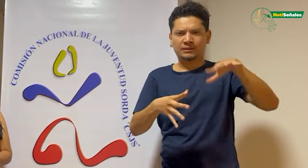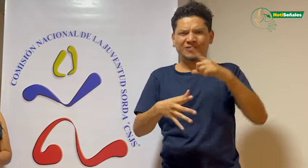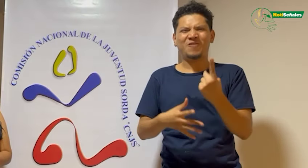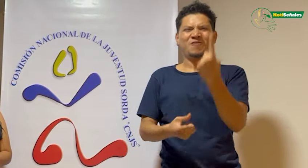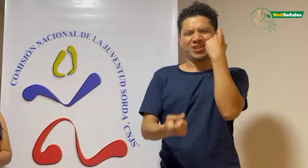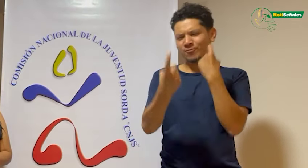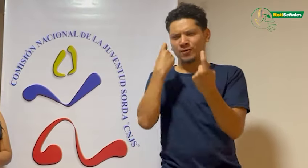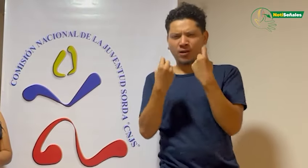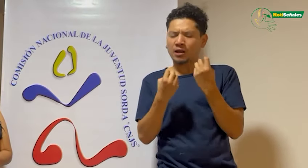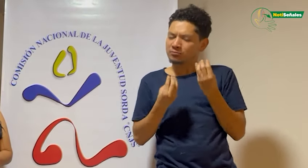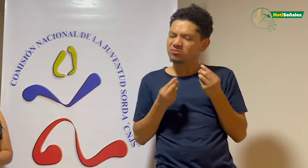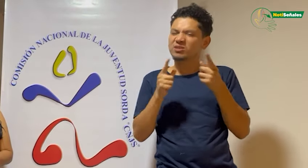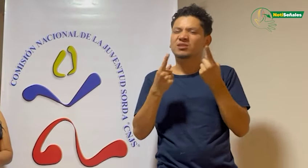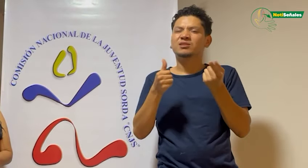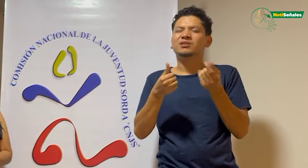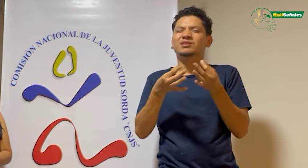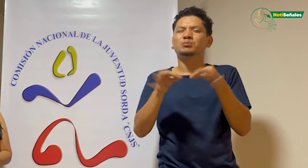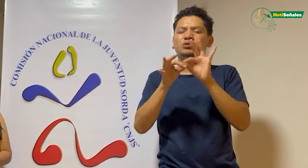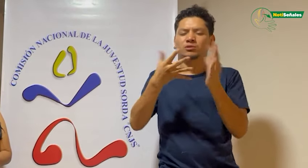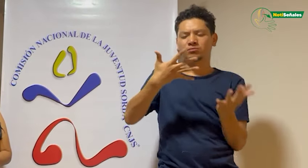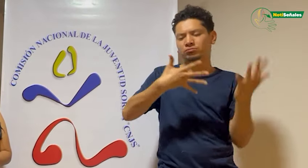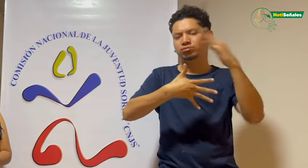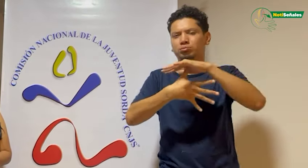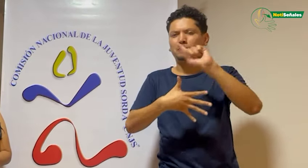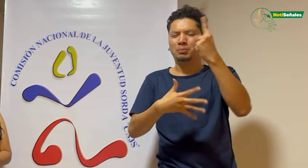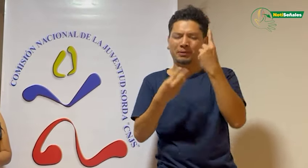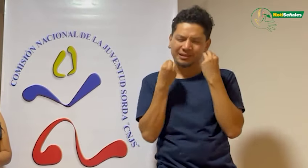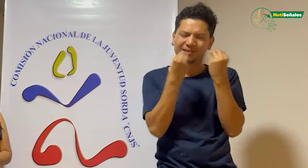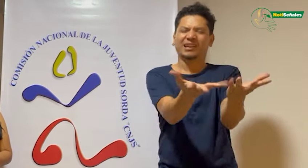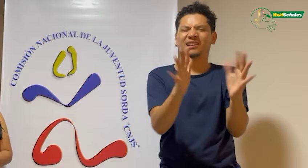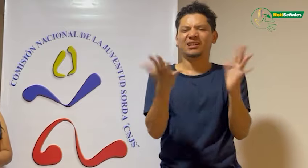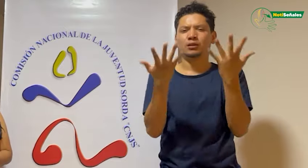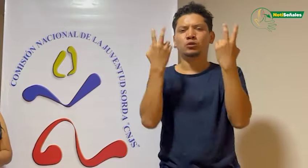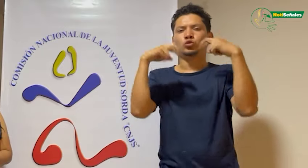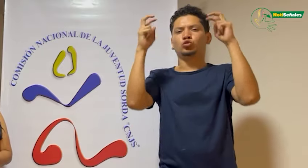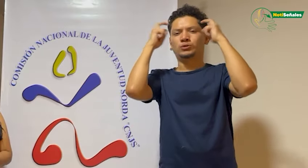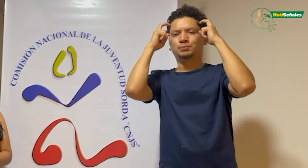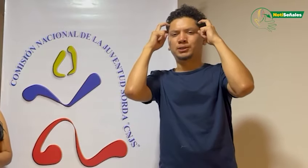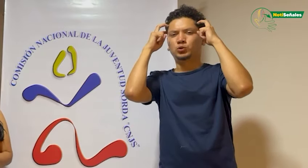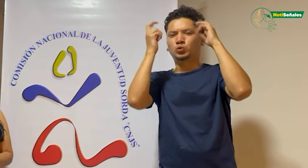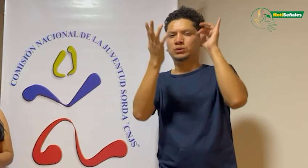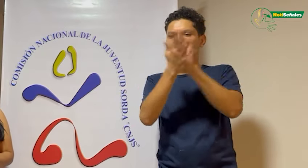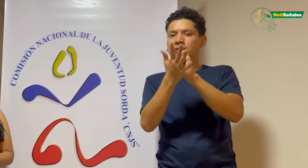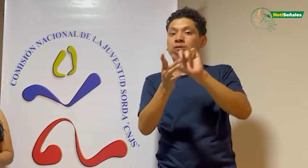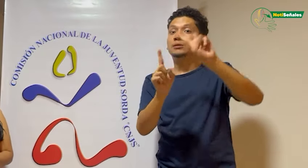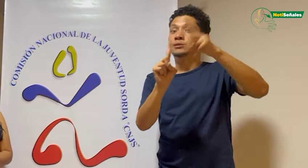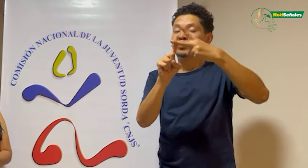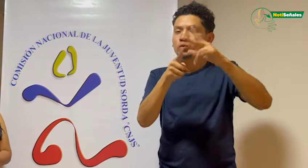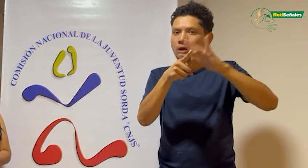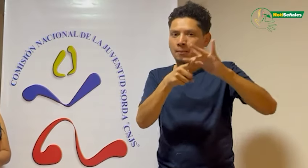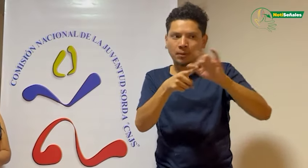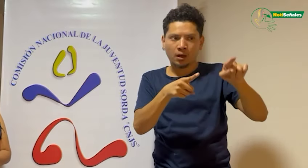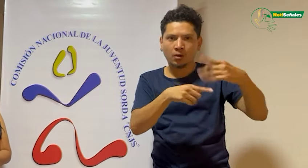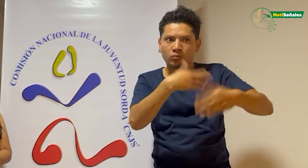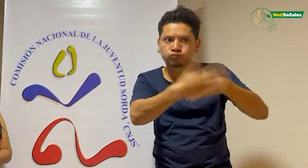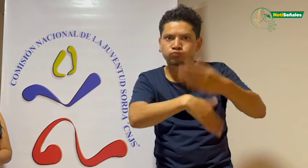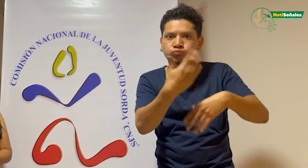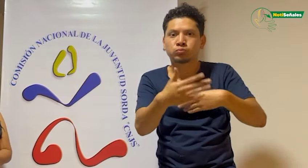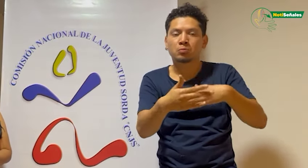vacíos y falencias es darles conocimientos y poco a poco ir priorizando y fortaleciendo los procesos de ejecución y